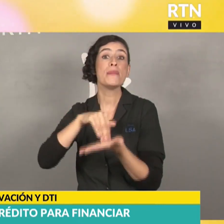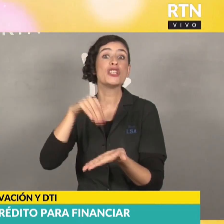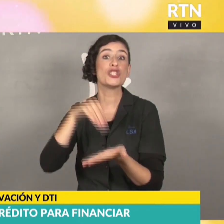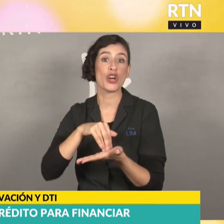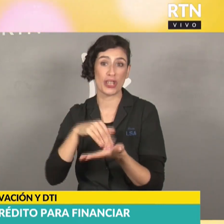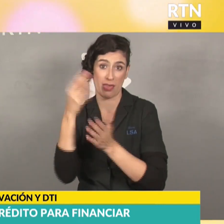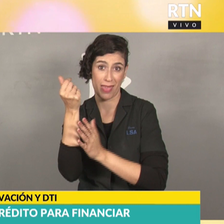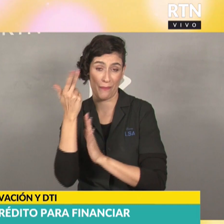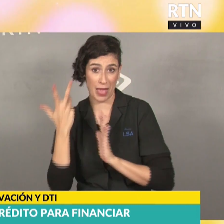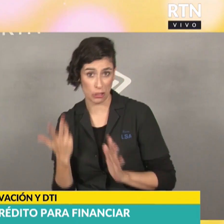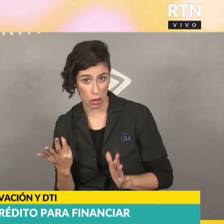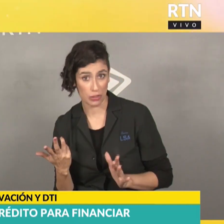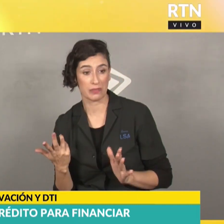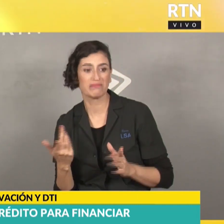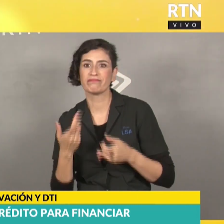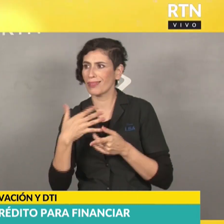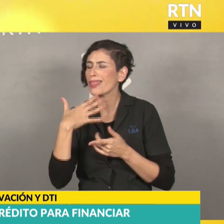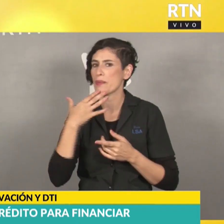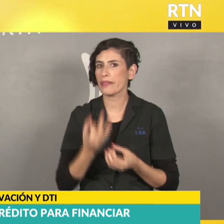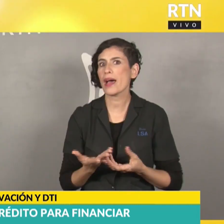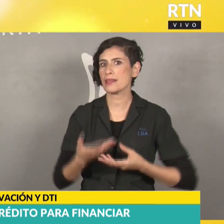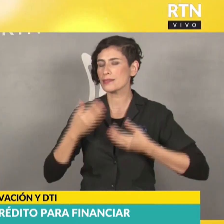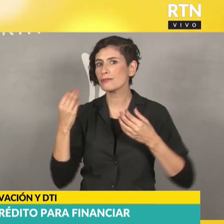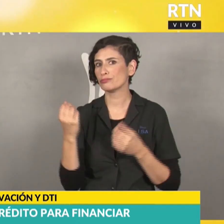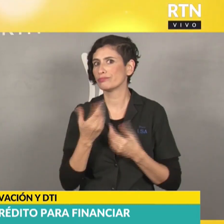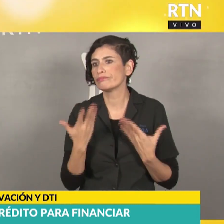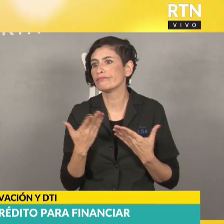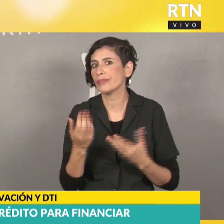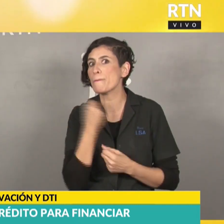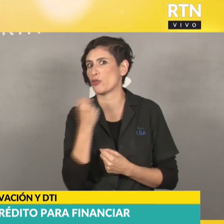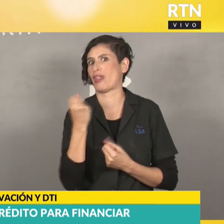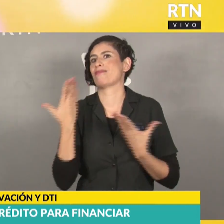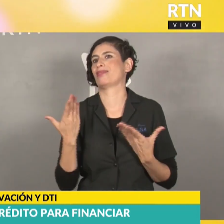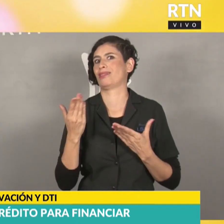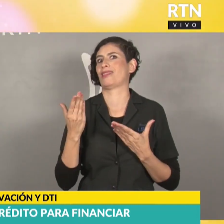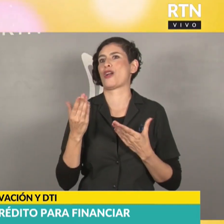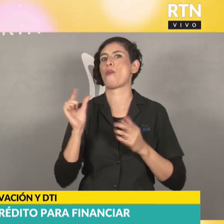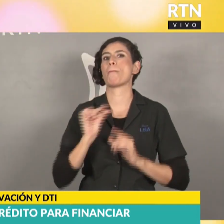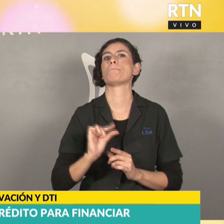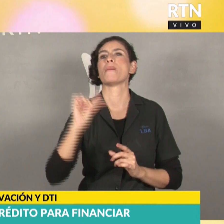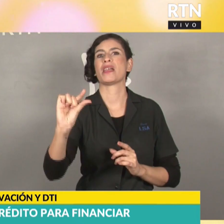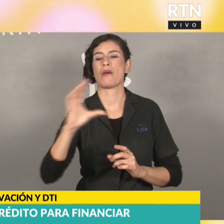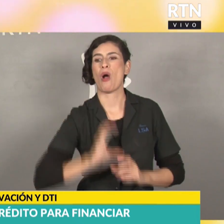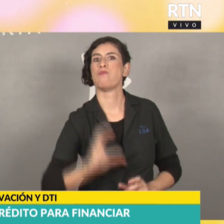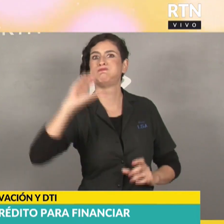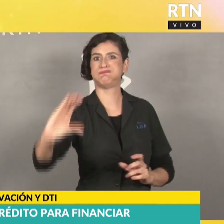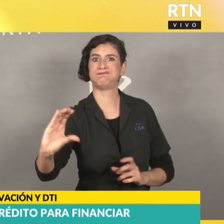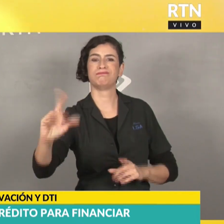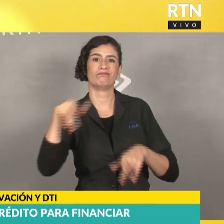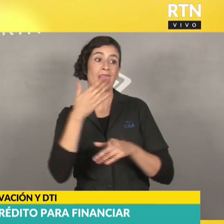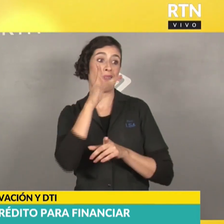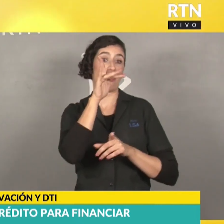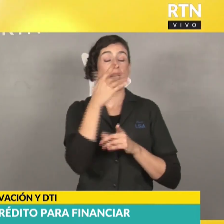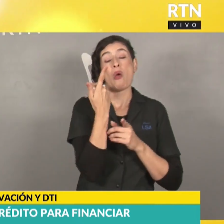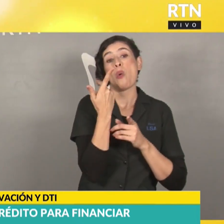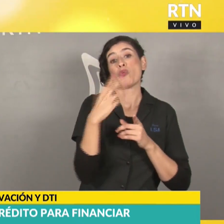muy importante, con una muy buena tasa también para acceder. Y podés presentar distintos proyectos o ideas proyectos, ¿sí?